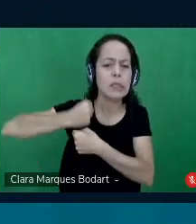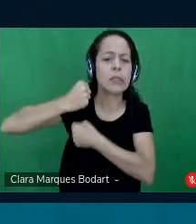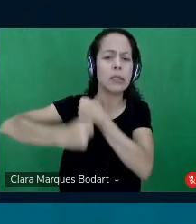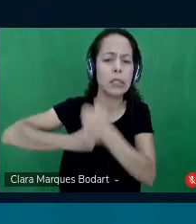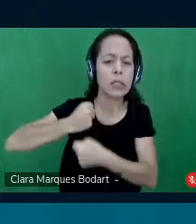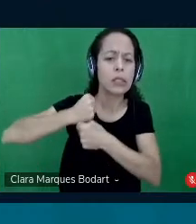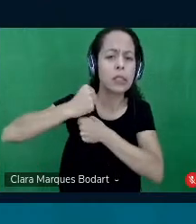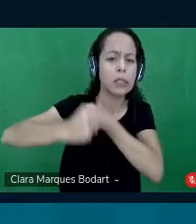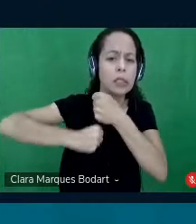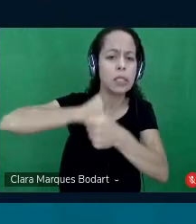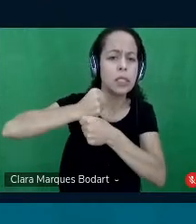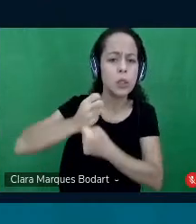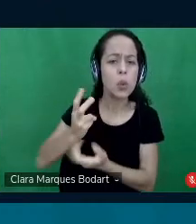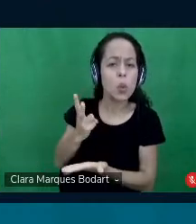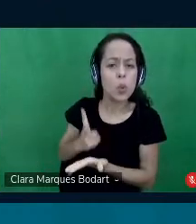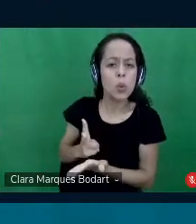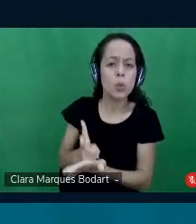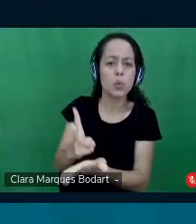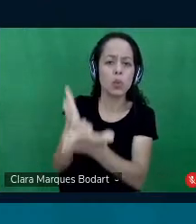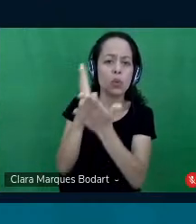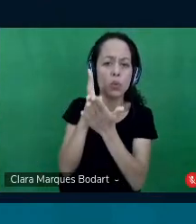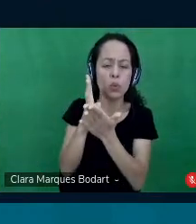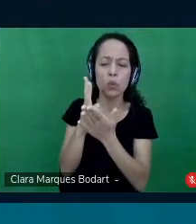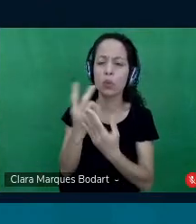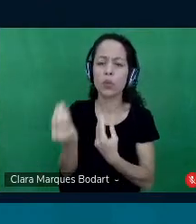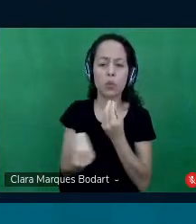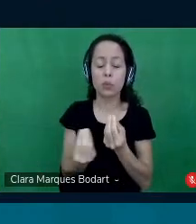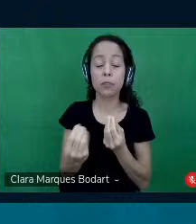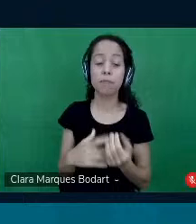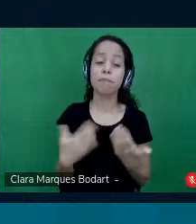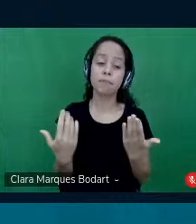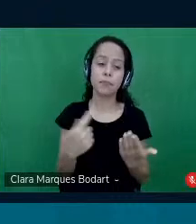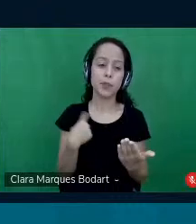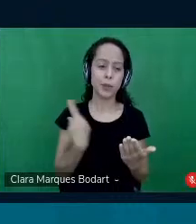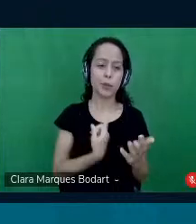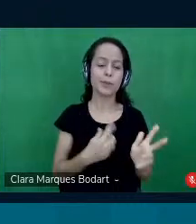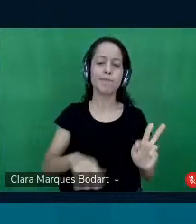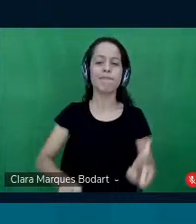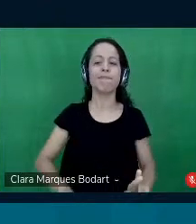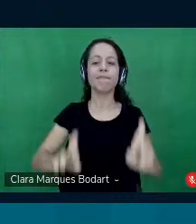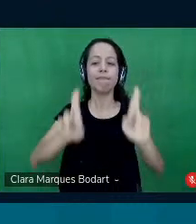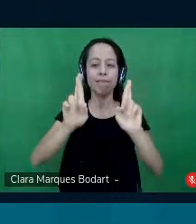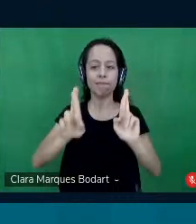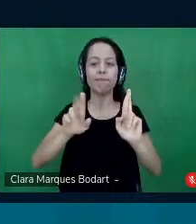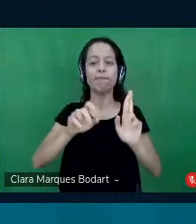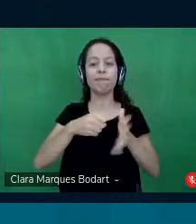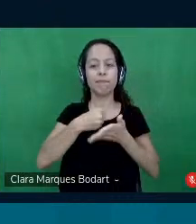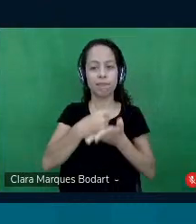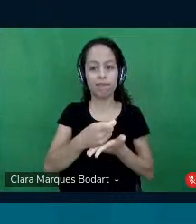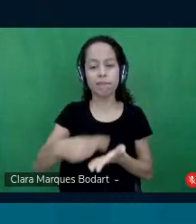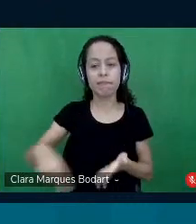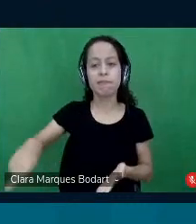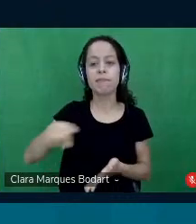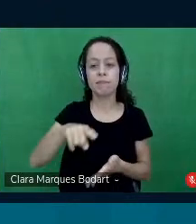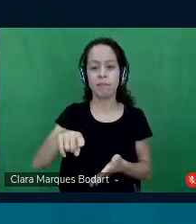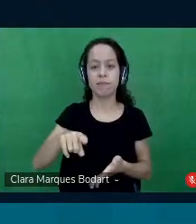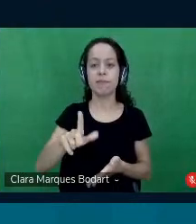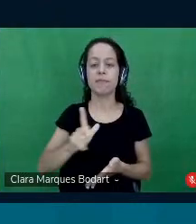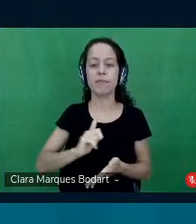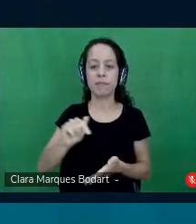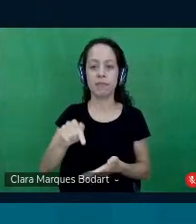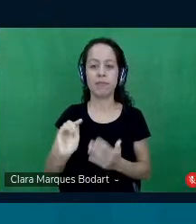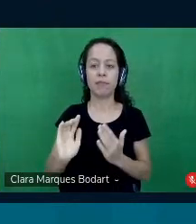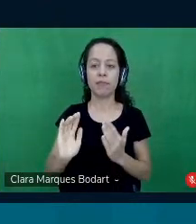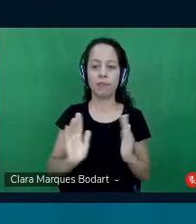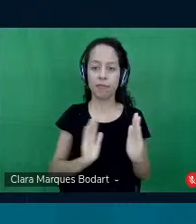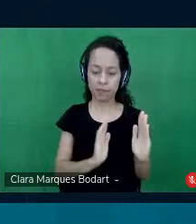nas instituições e em nós. Então, nós esperamos colaborar com vocês nesse processo de